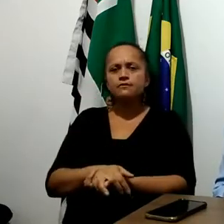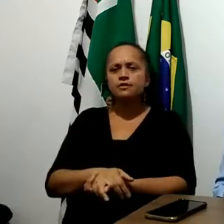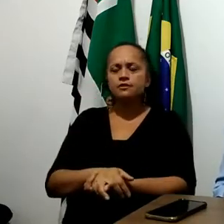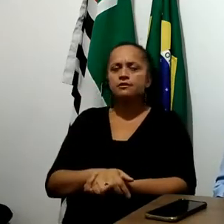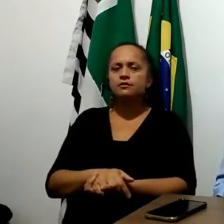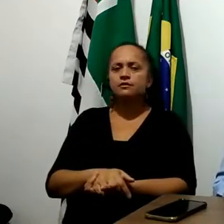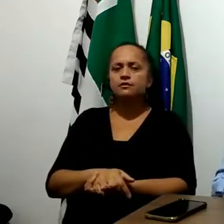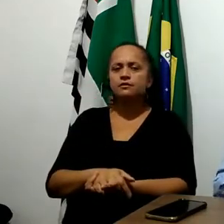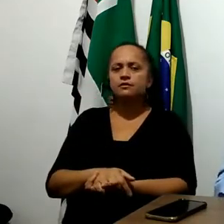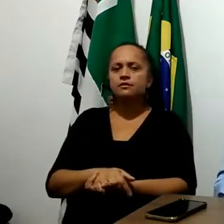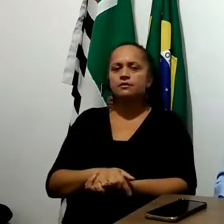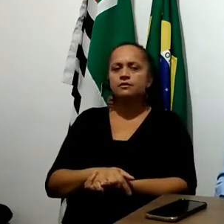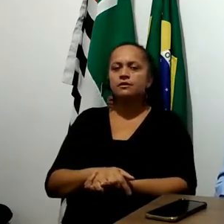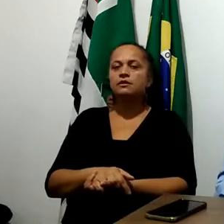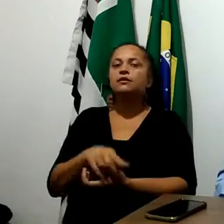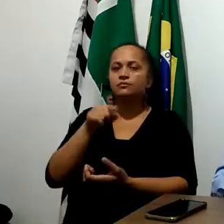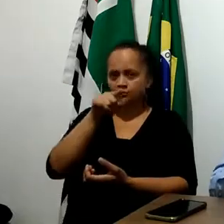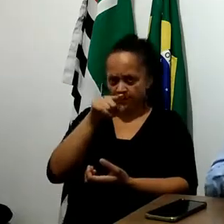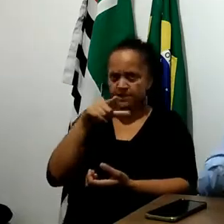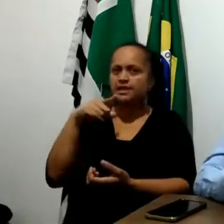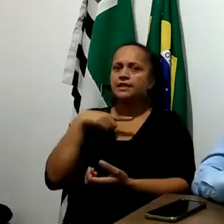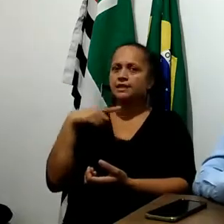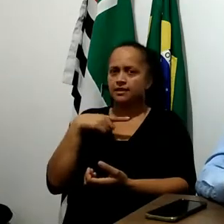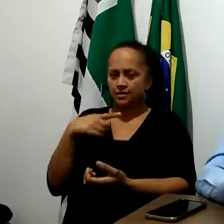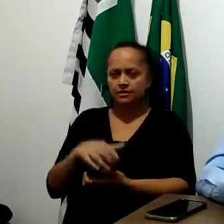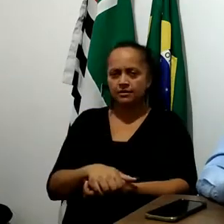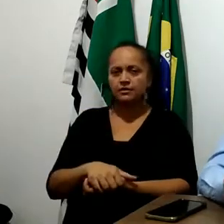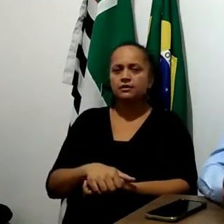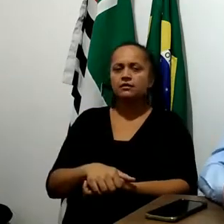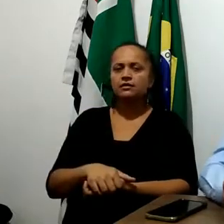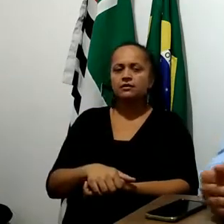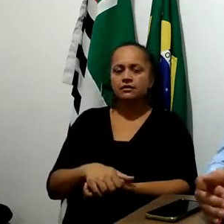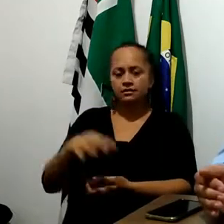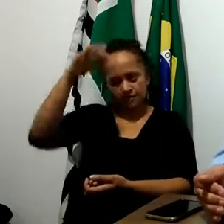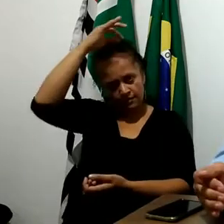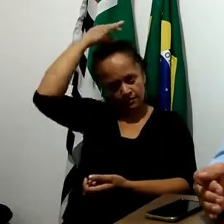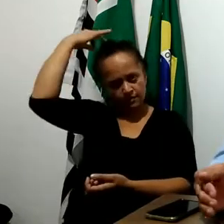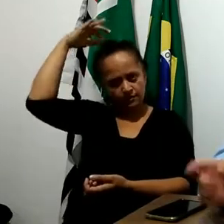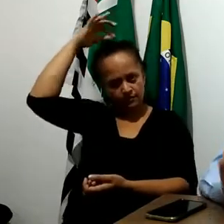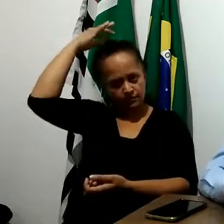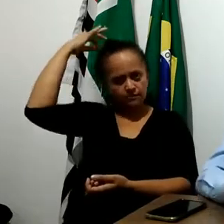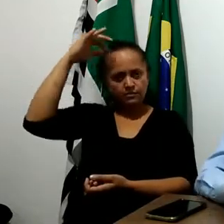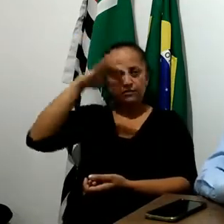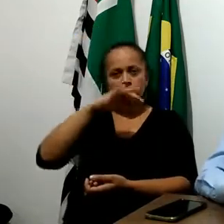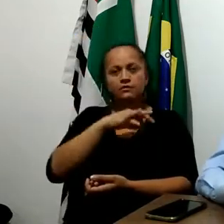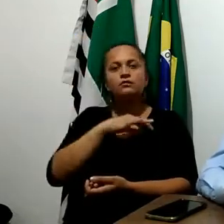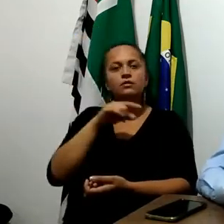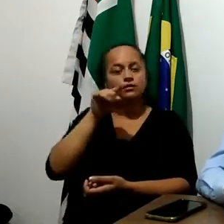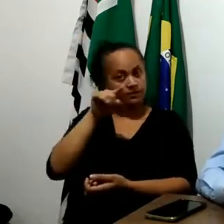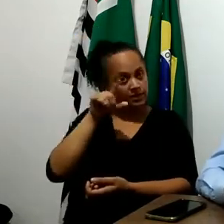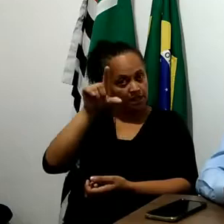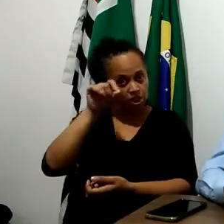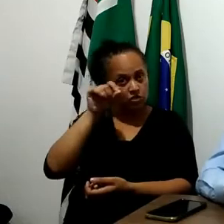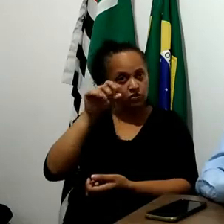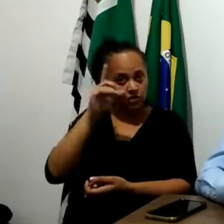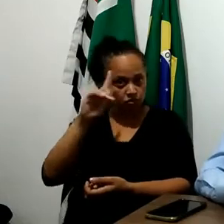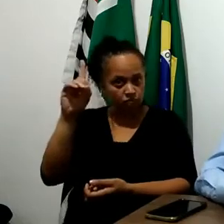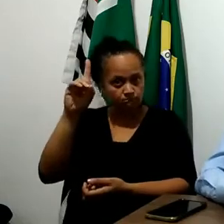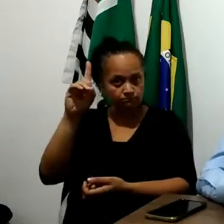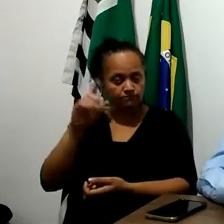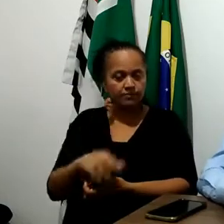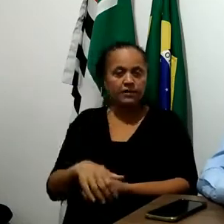por toda, foi entregue aos santos. Santos são as pessoas separadas para Deus. Você foi separado para Deus.